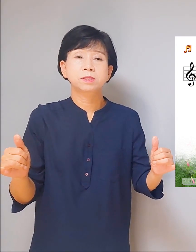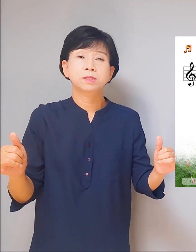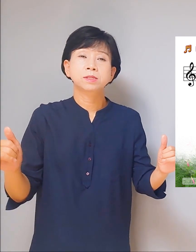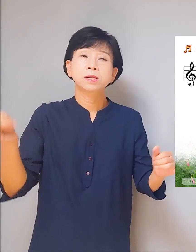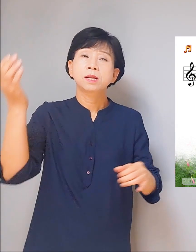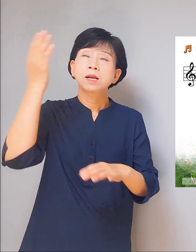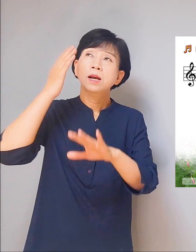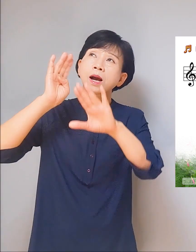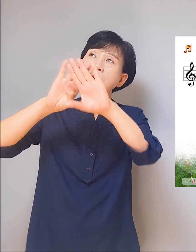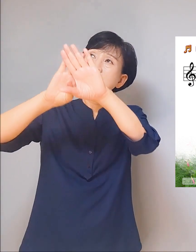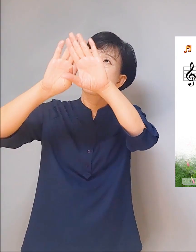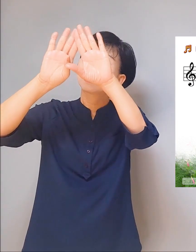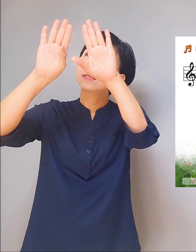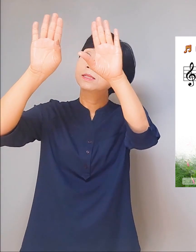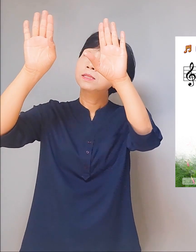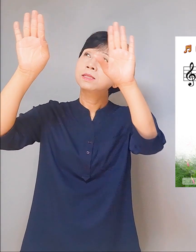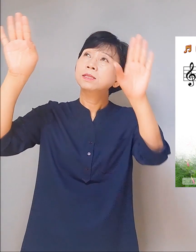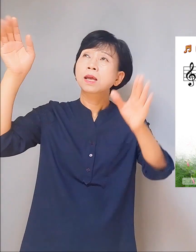사람들,